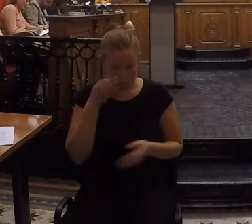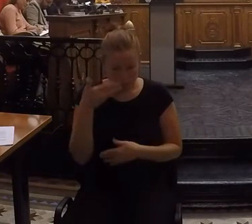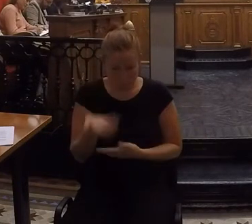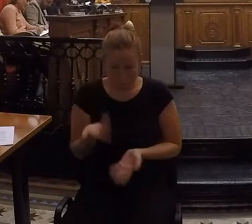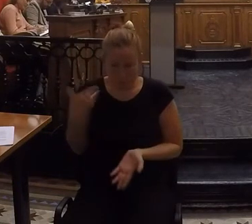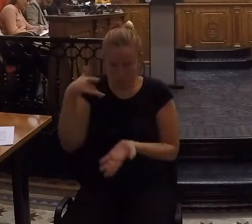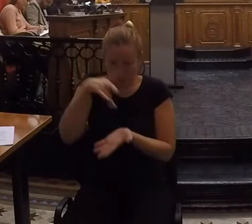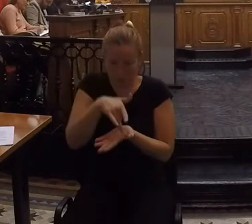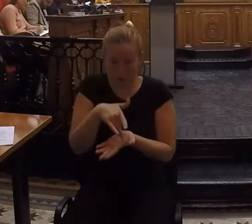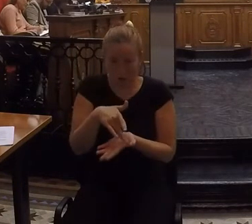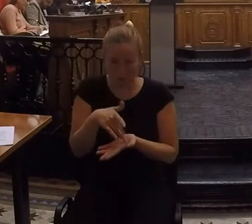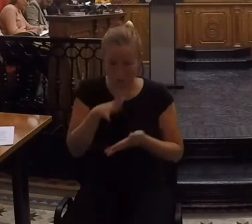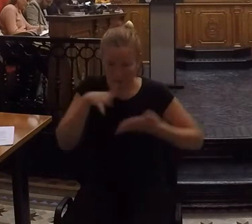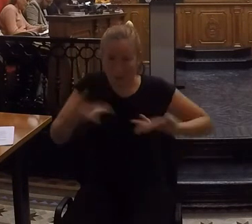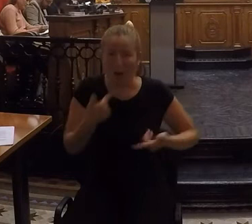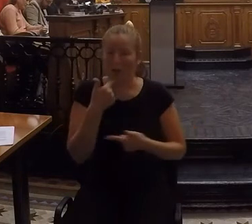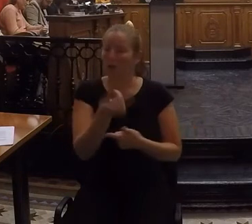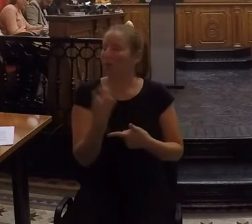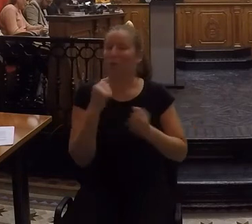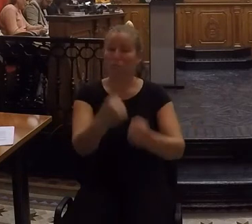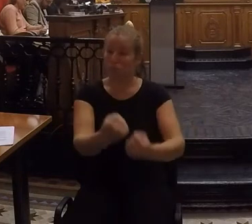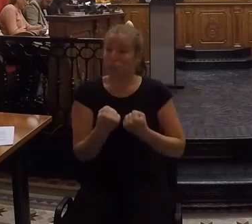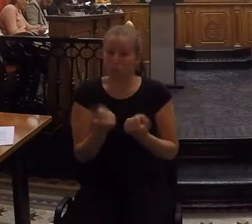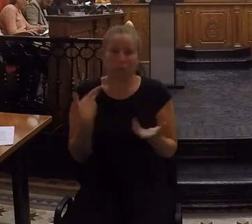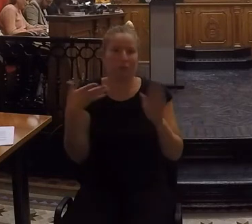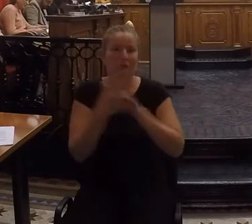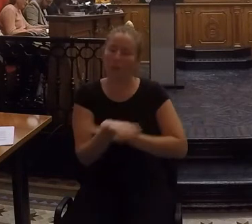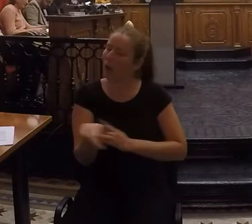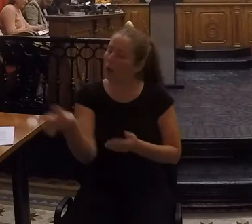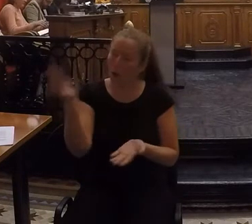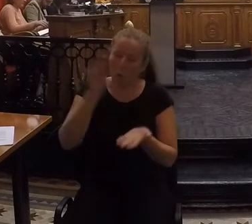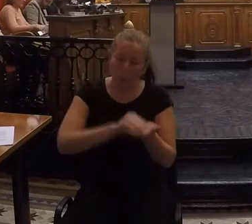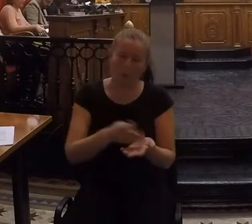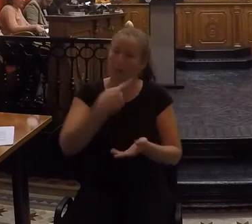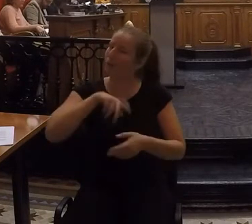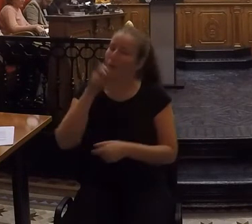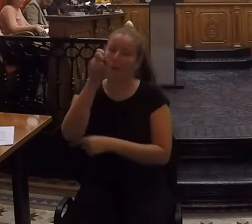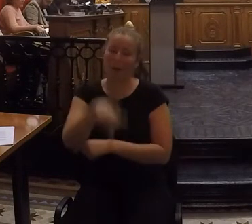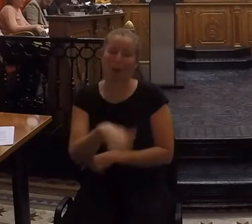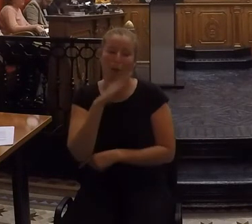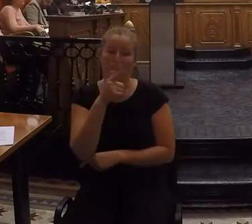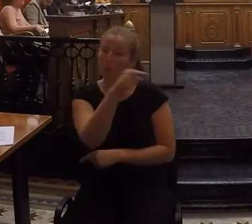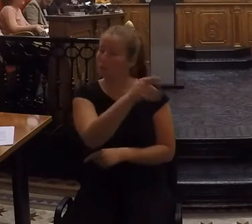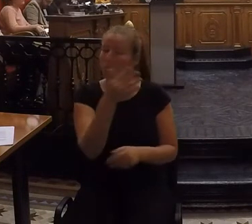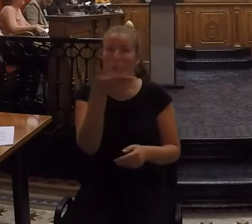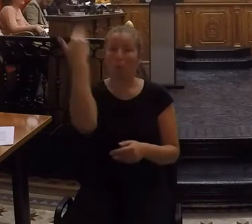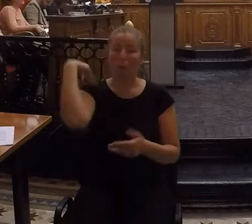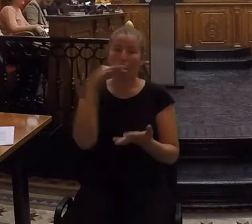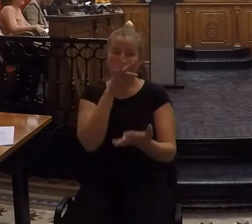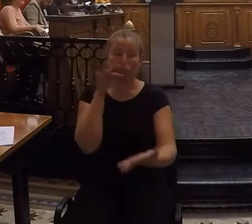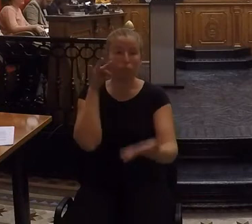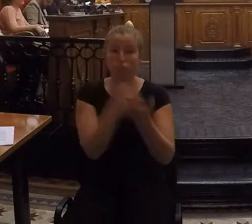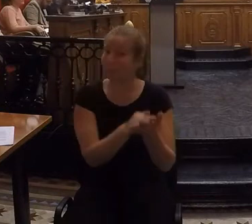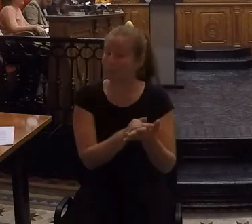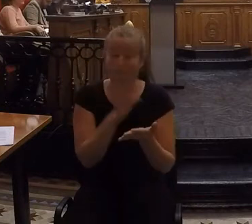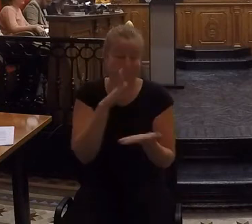una vez más, nos dan la razón al Grupo Municipal y Ilicitanos por Elche, puesto que una vez más incumplen sus promesas y no han